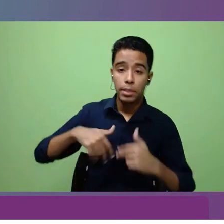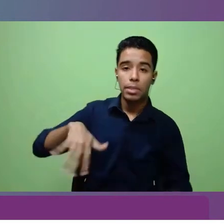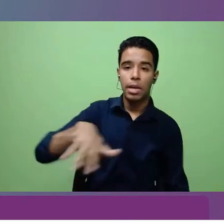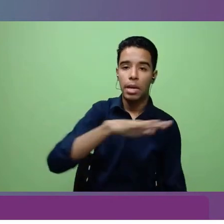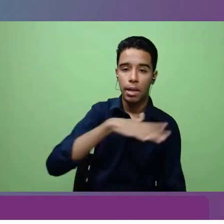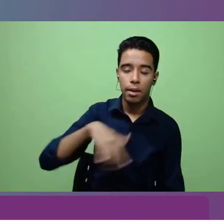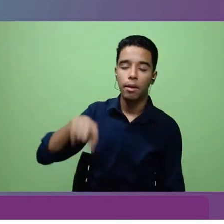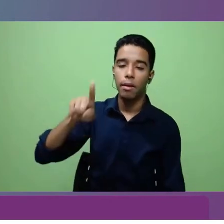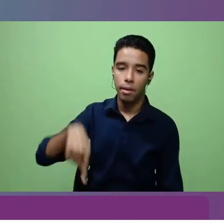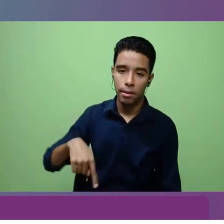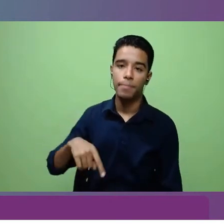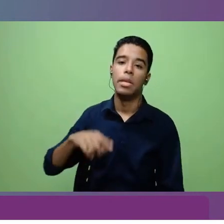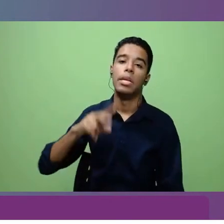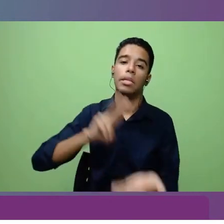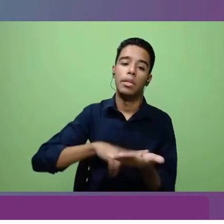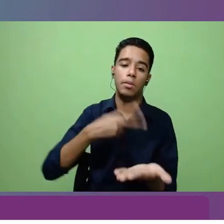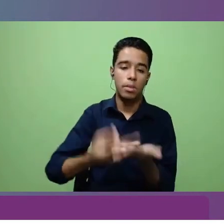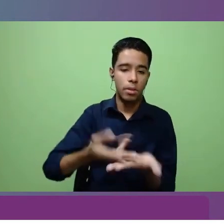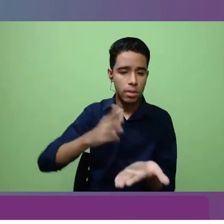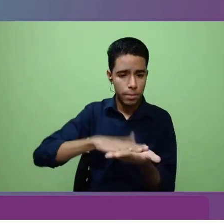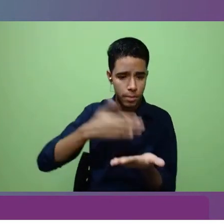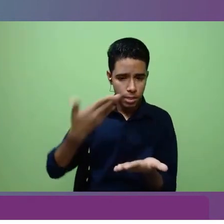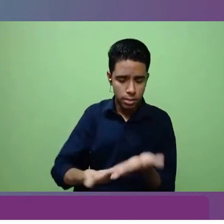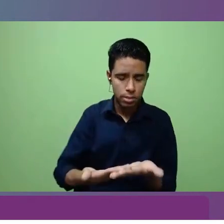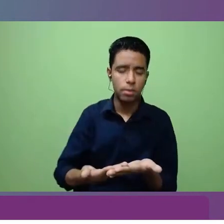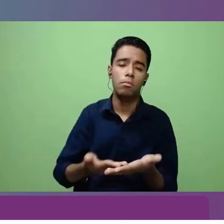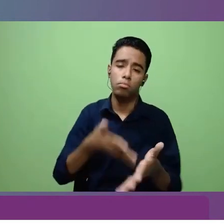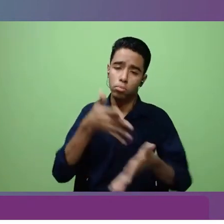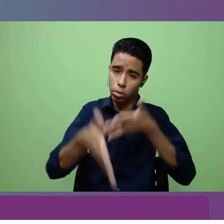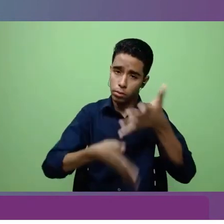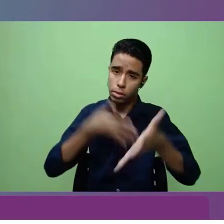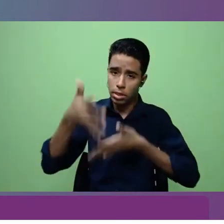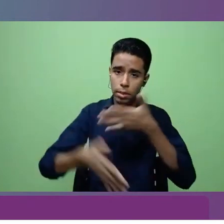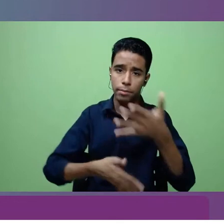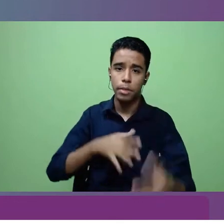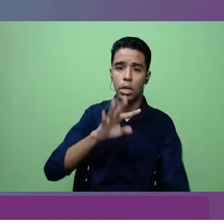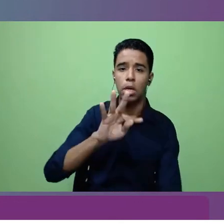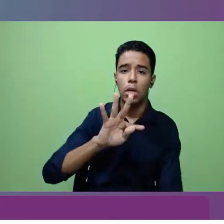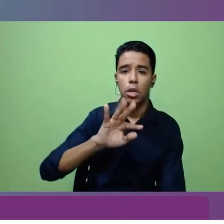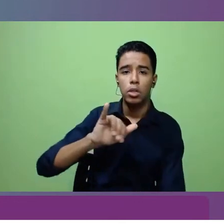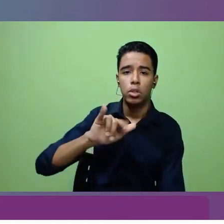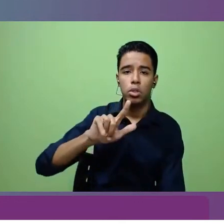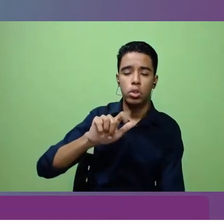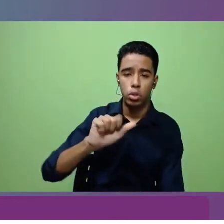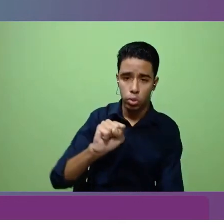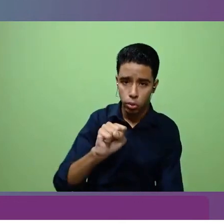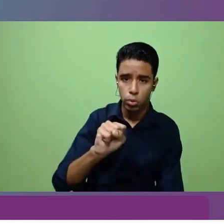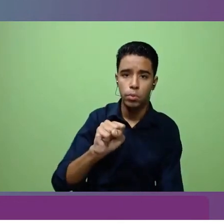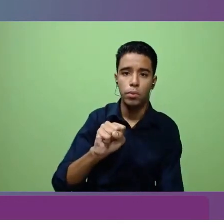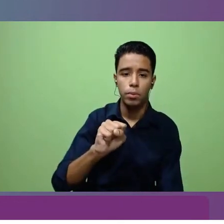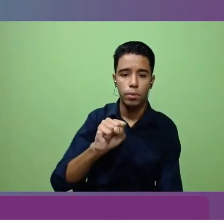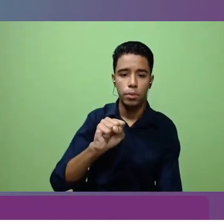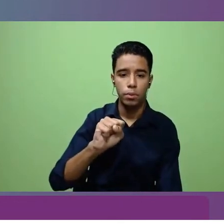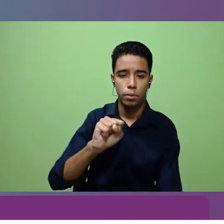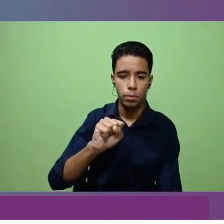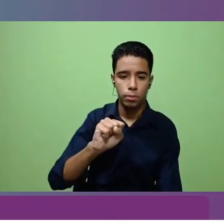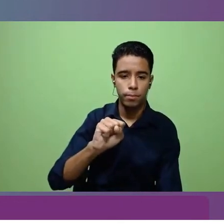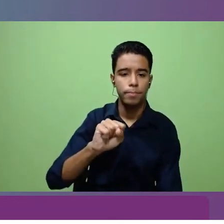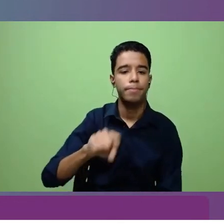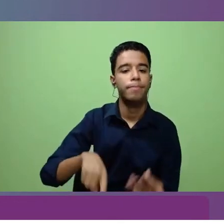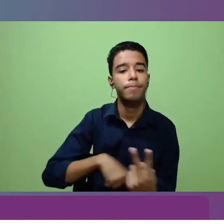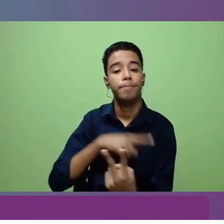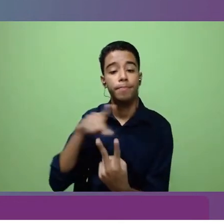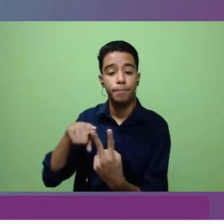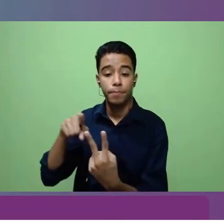interpretação de línguas de sinais, TILS. O profissional é o tradutor intérprete